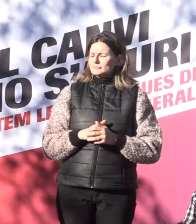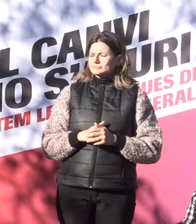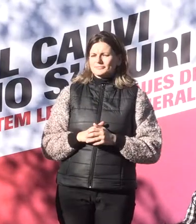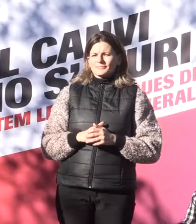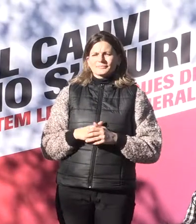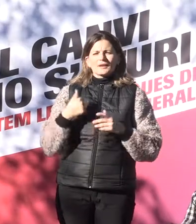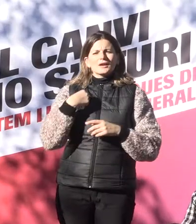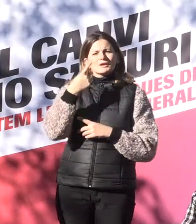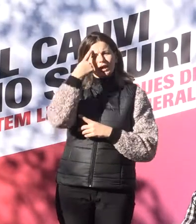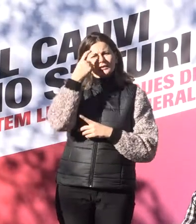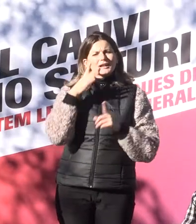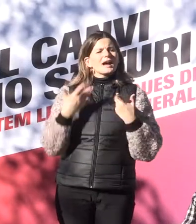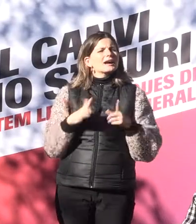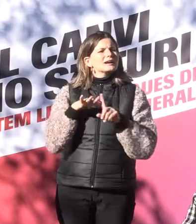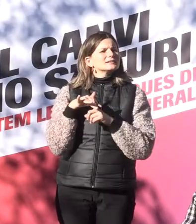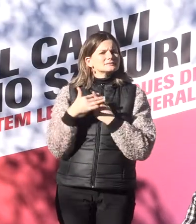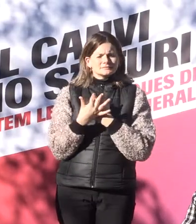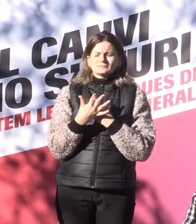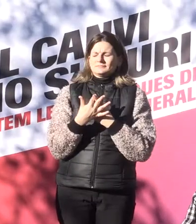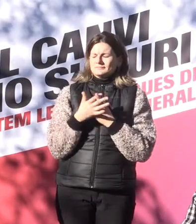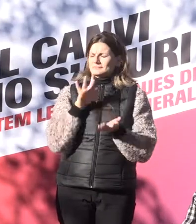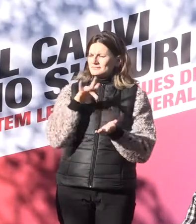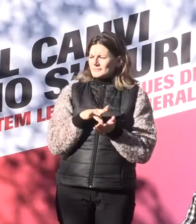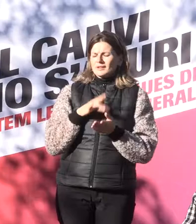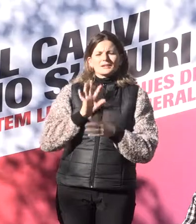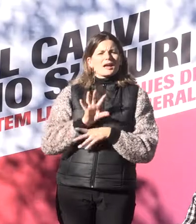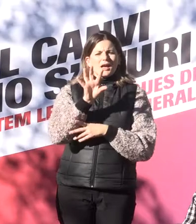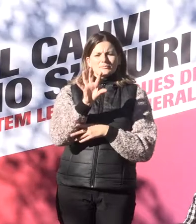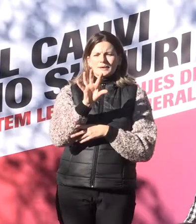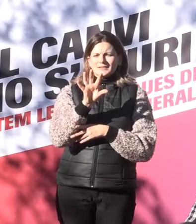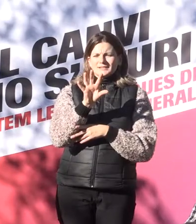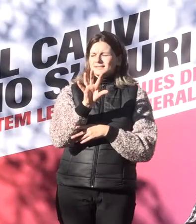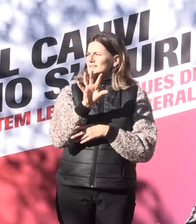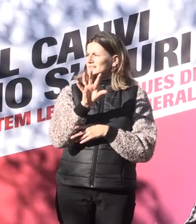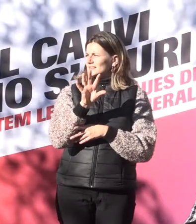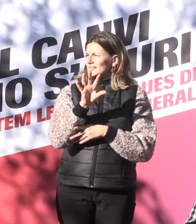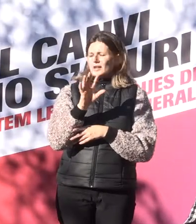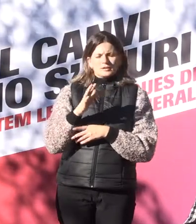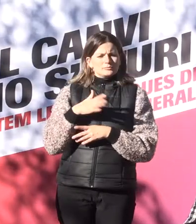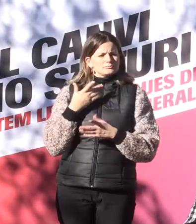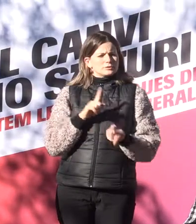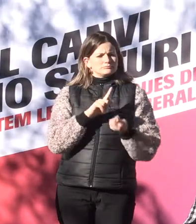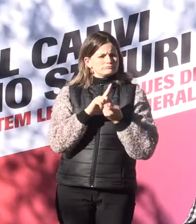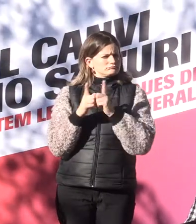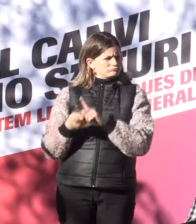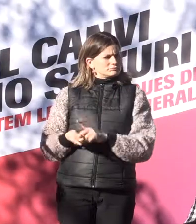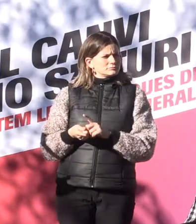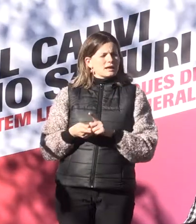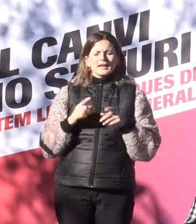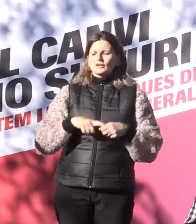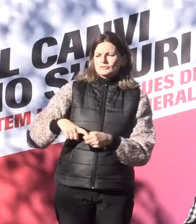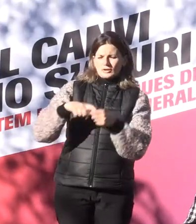y creo que es el momento en el que mi país puede también dar un vino no y la